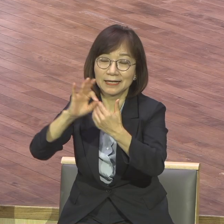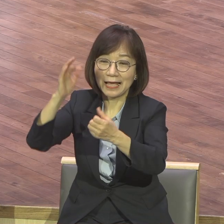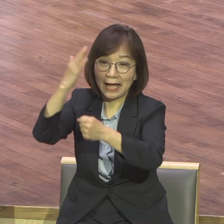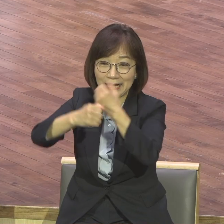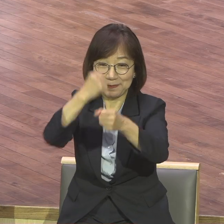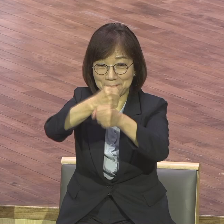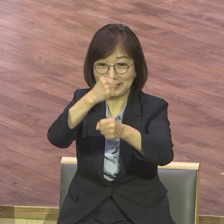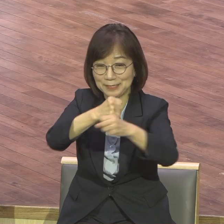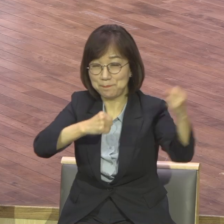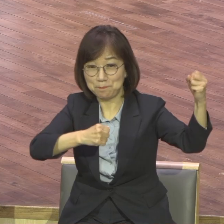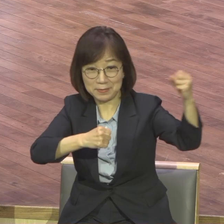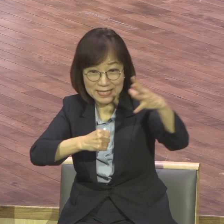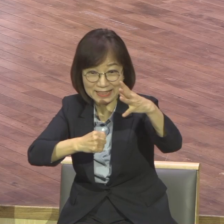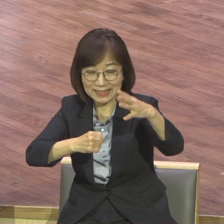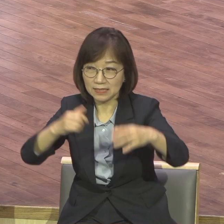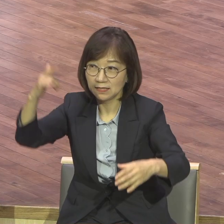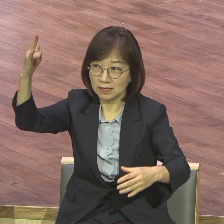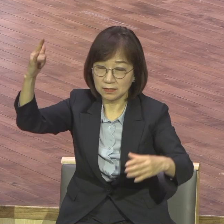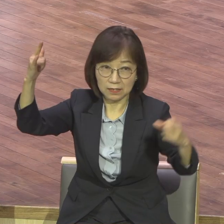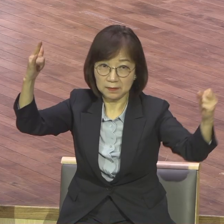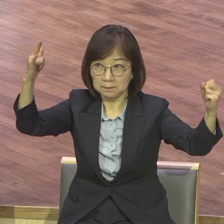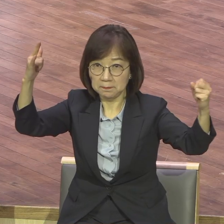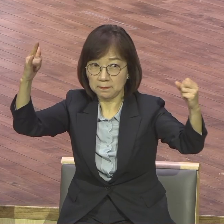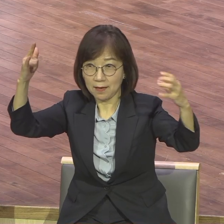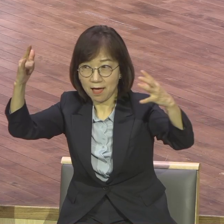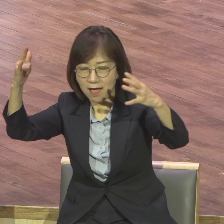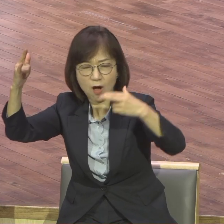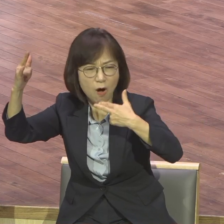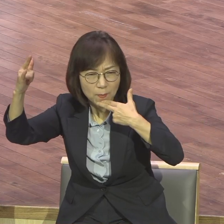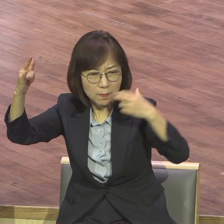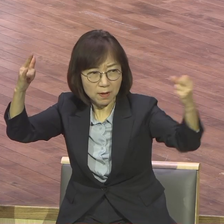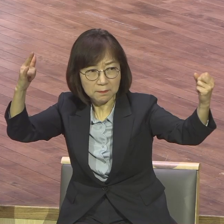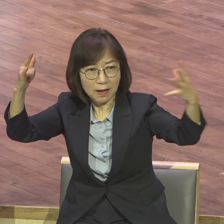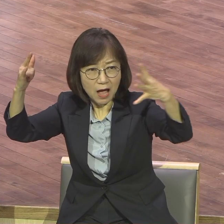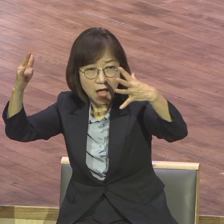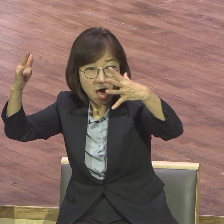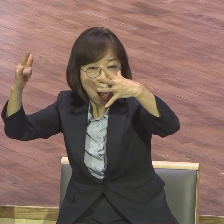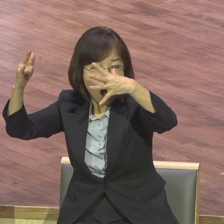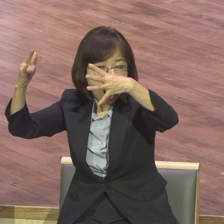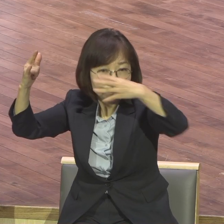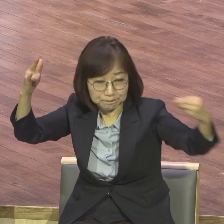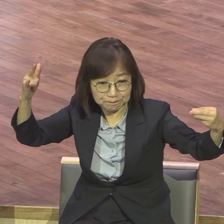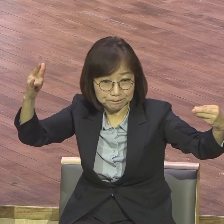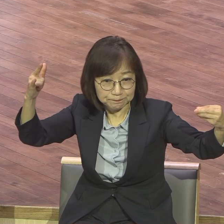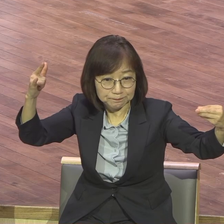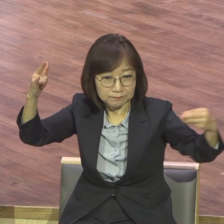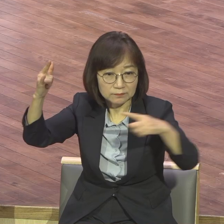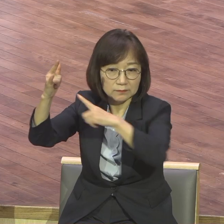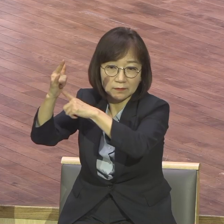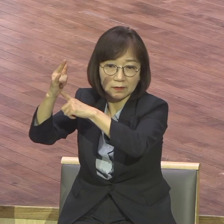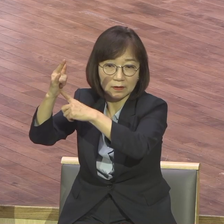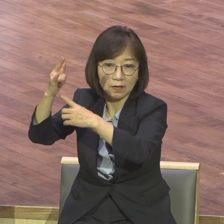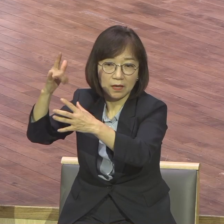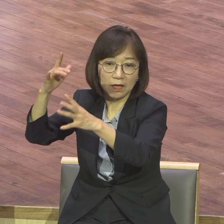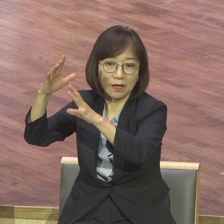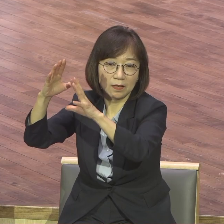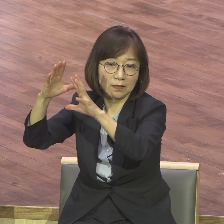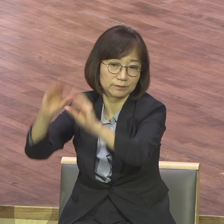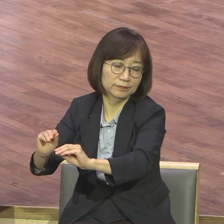해는 없어집니다. 해가 어두우면 나머지 어때 돼요? 싹 다 끝이죠. 다 얼어